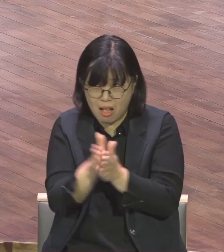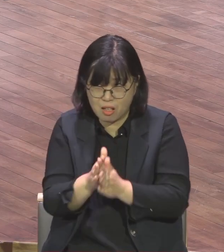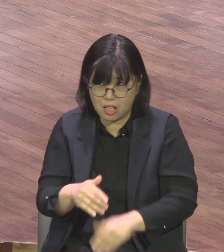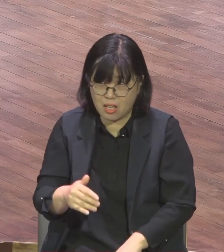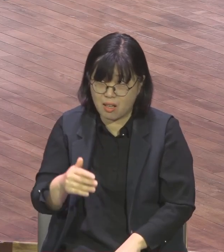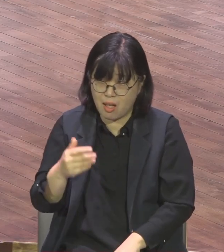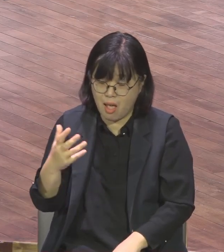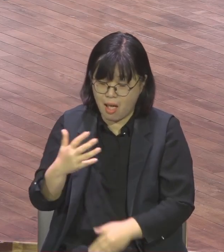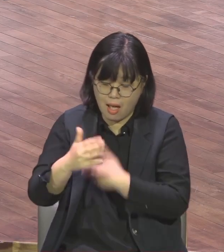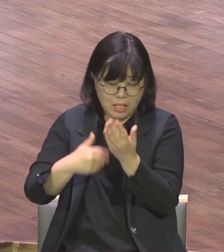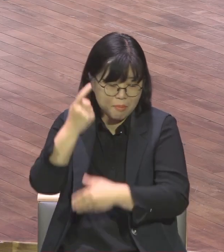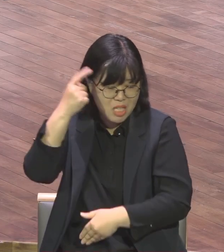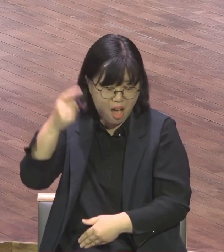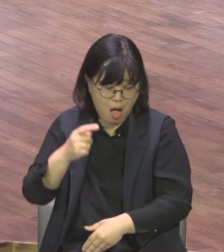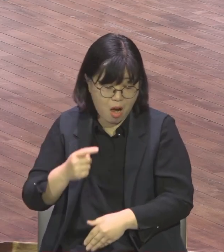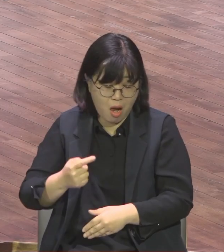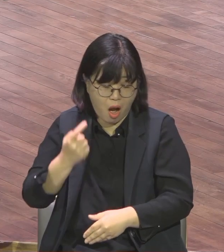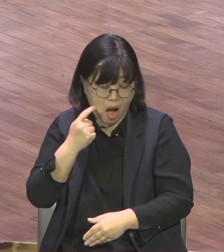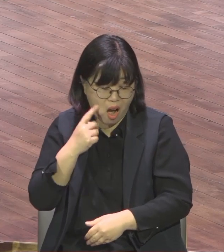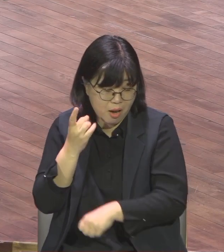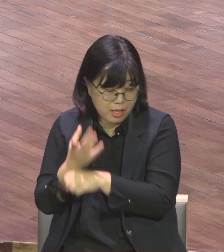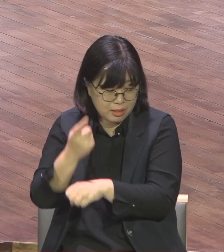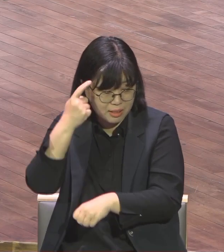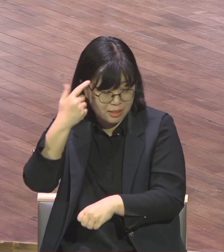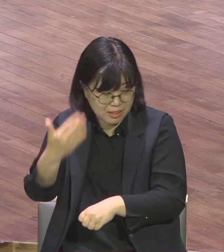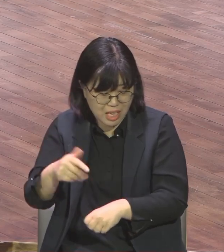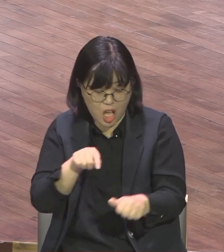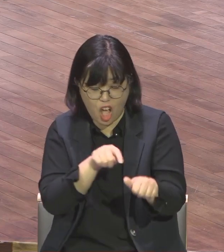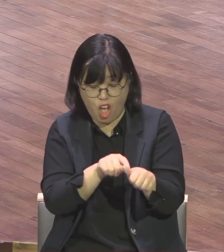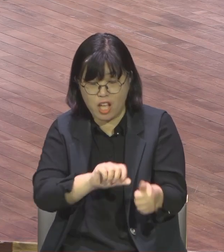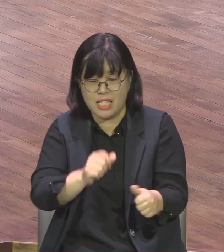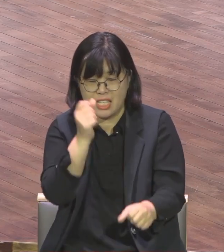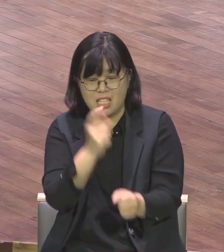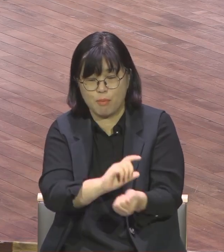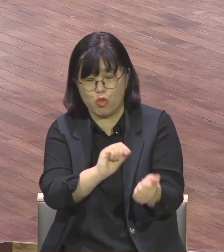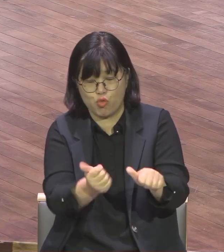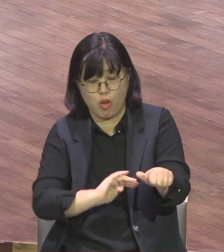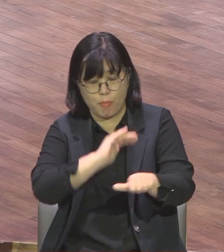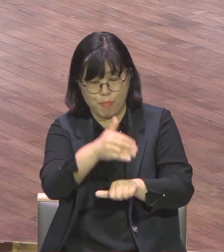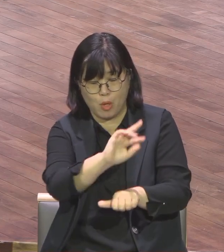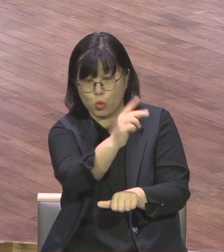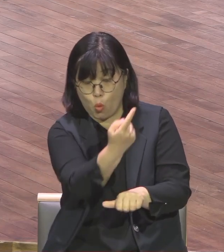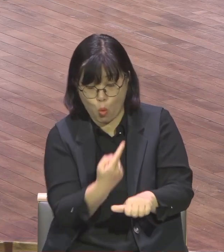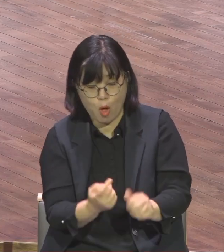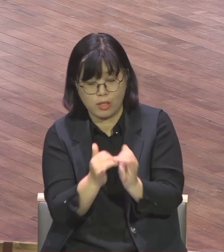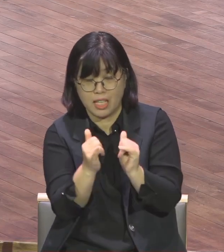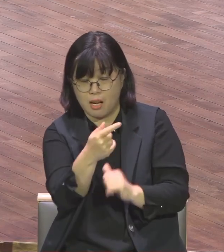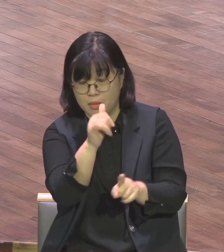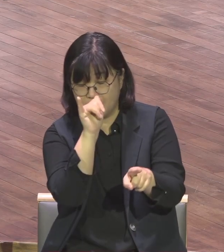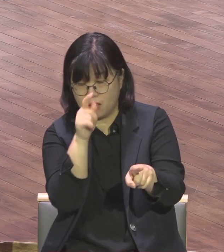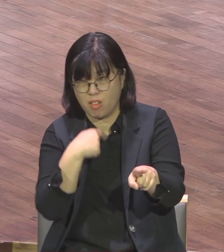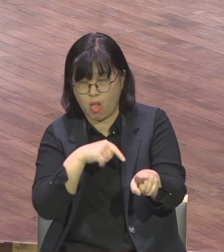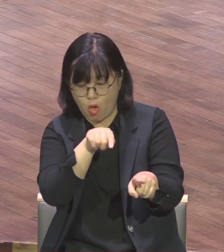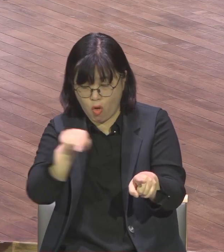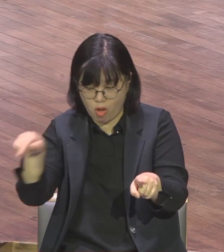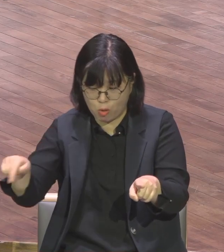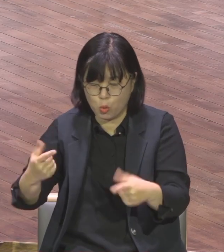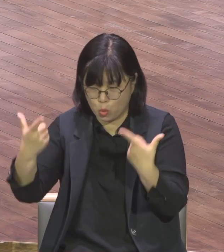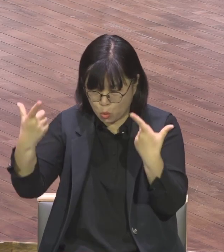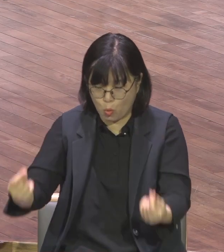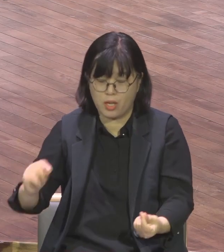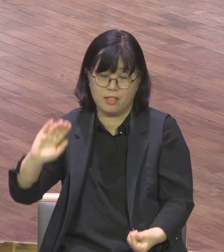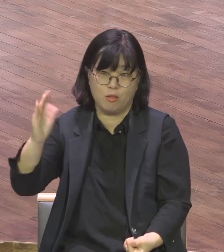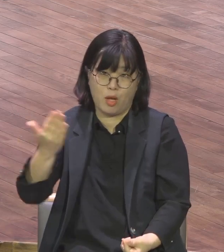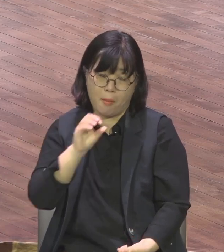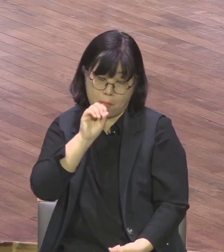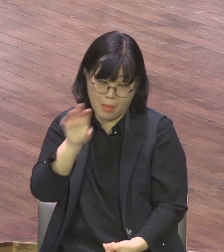영을 시험하려 하느냐. 보라 내 남편을 장사하고 오는 사람들의 발이 문 앞에 이르렀으니 또 너를 메어 내가리라 하니 곧